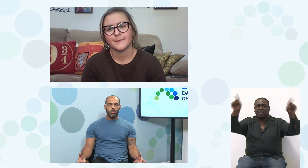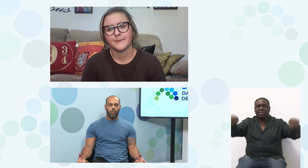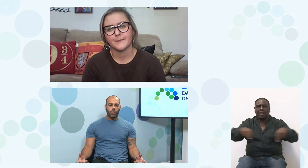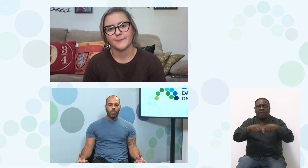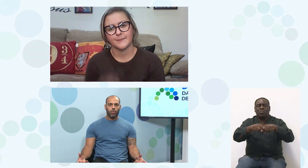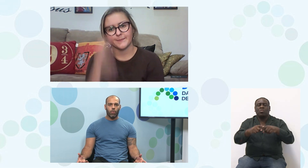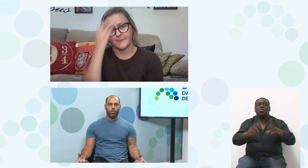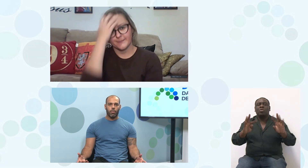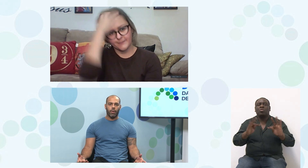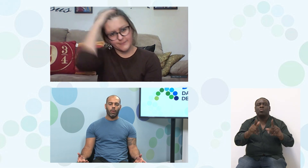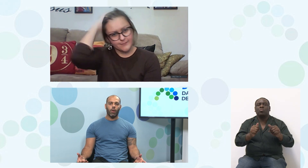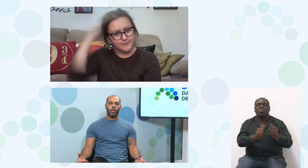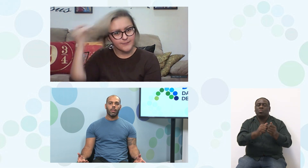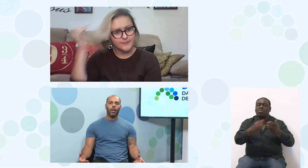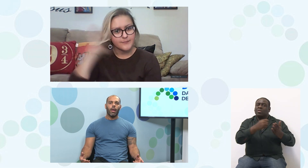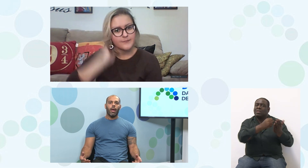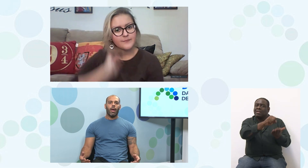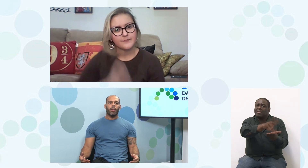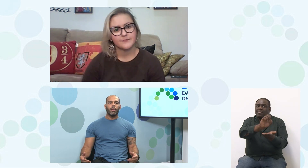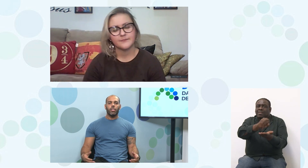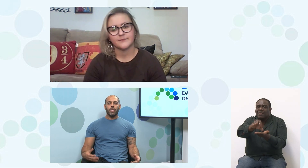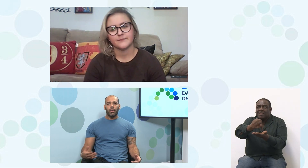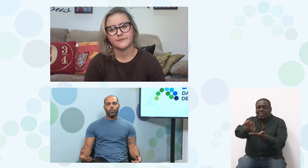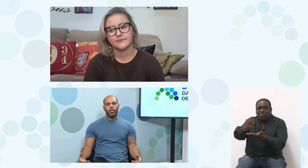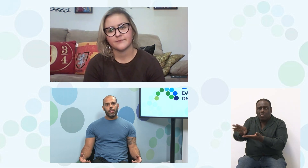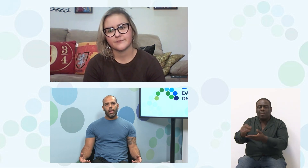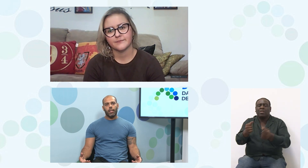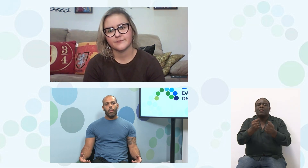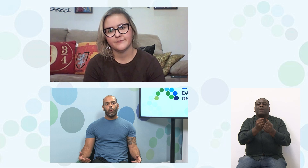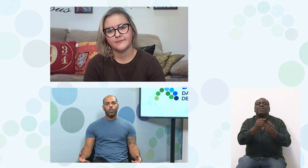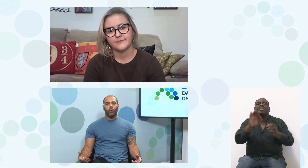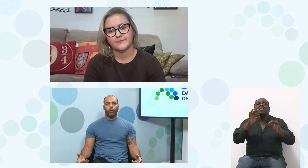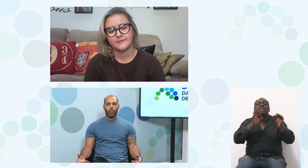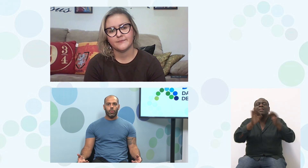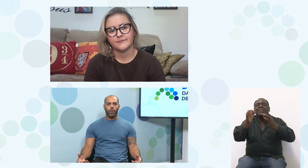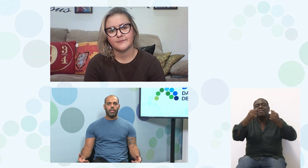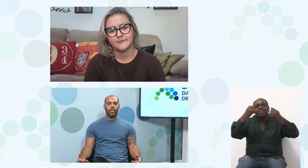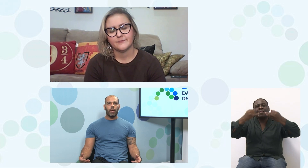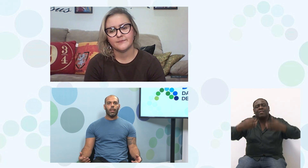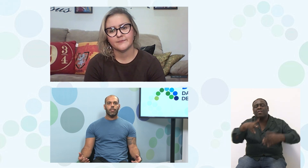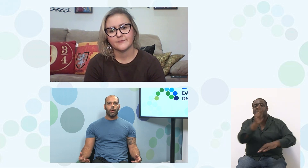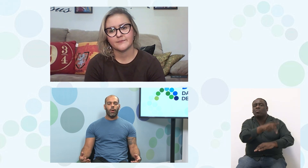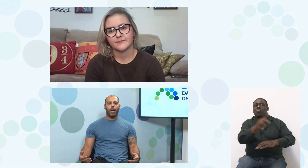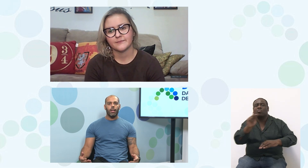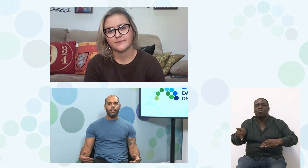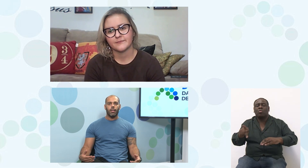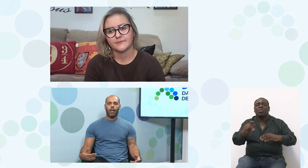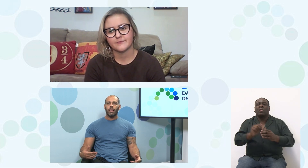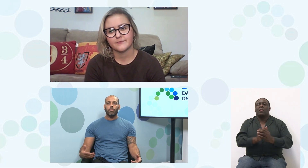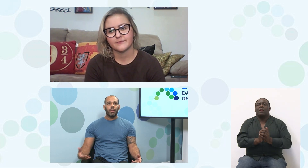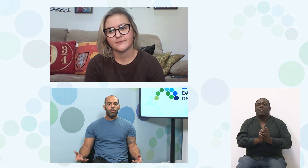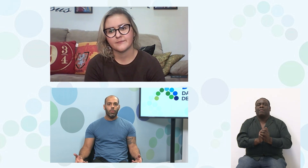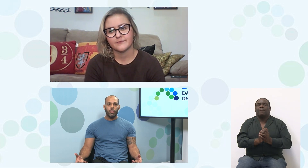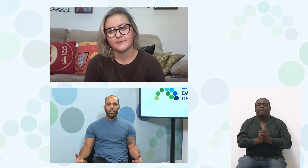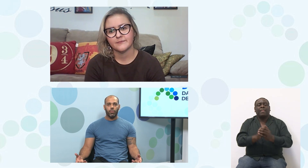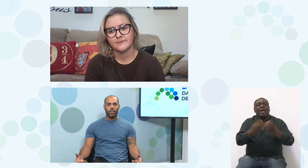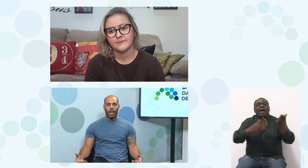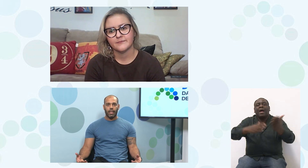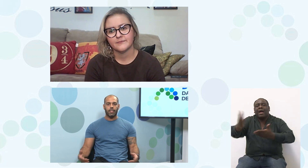contexto que você trouxe para nós, que dica que você daria para os professores em relação às adaptações de atividades,